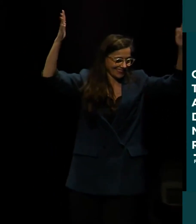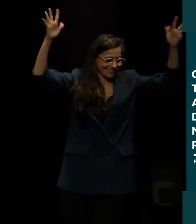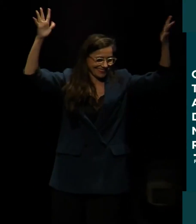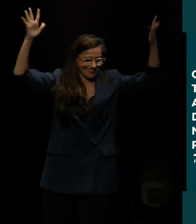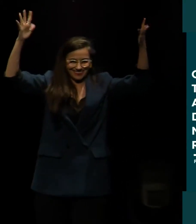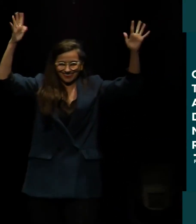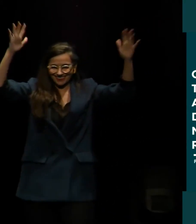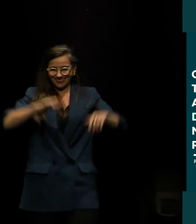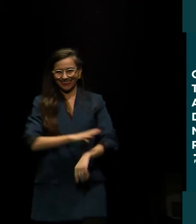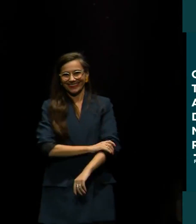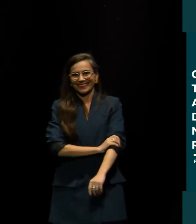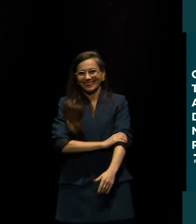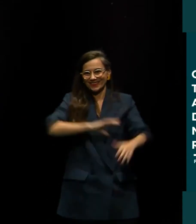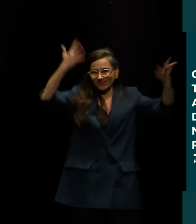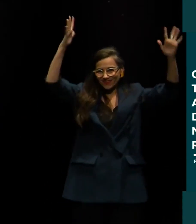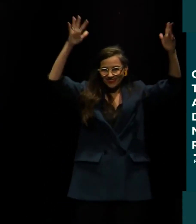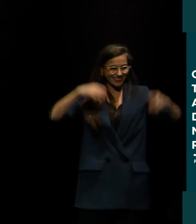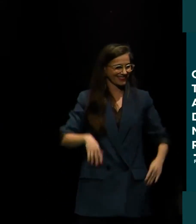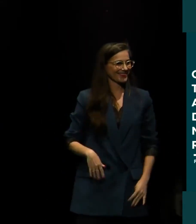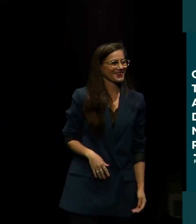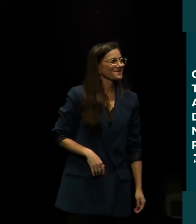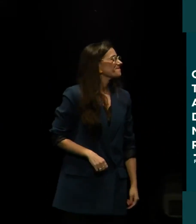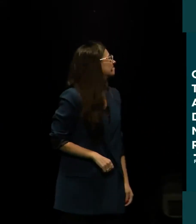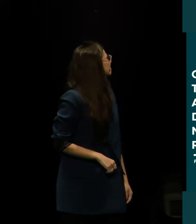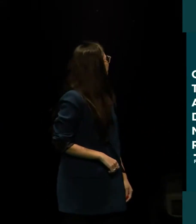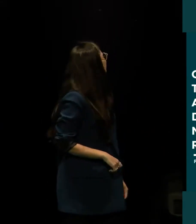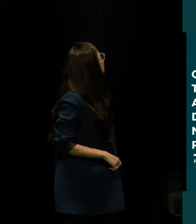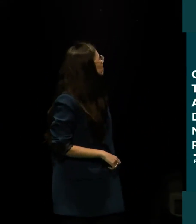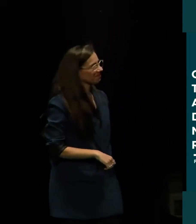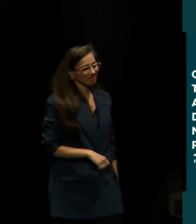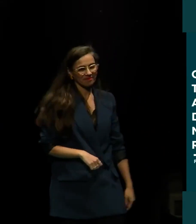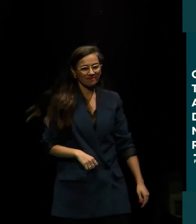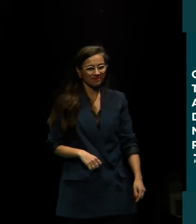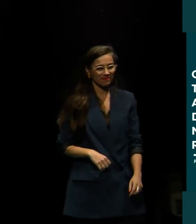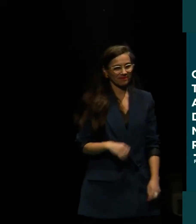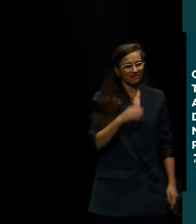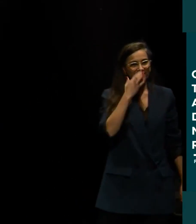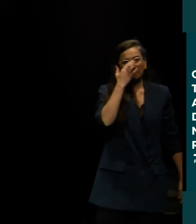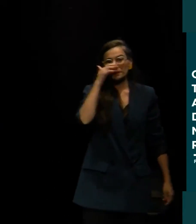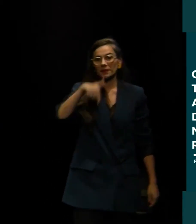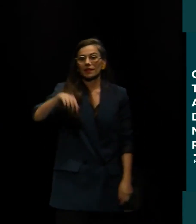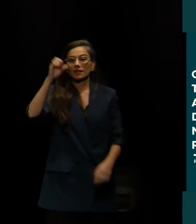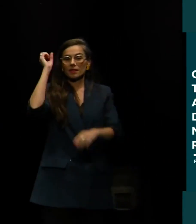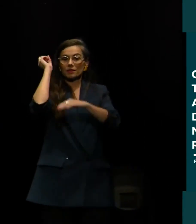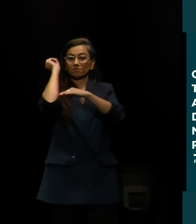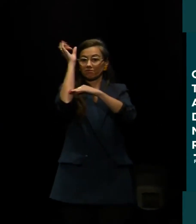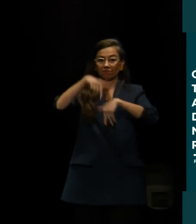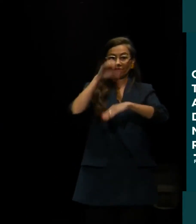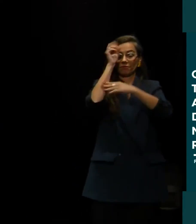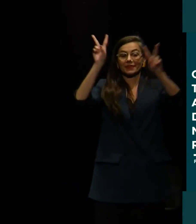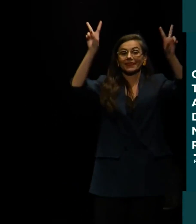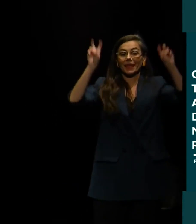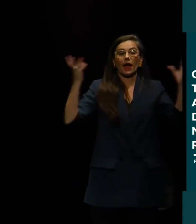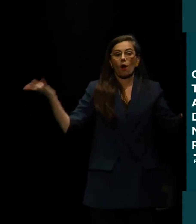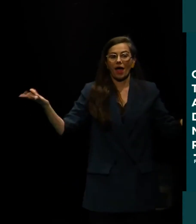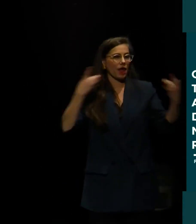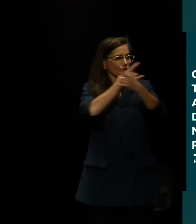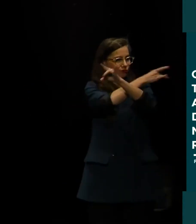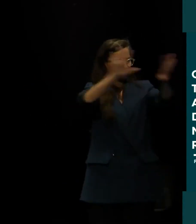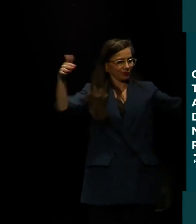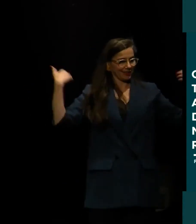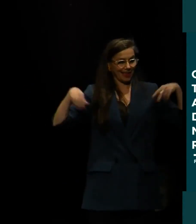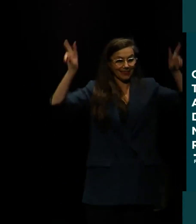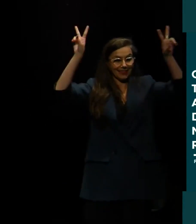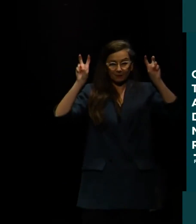darnos la oportunidad de poder celebrar el Congreso en vuestra tierra. Un aplauso también para vosotros y vosotras. Bien,